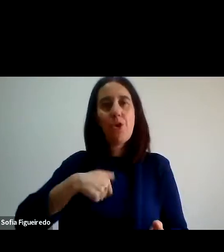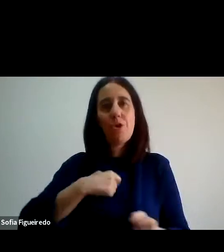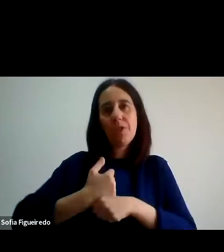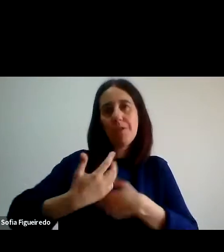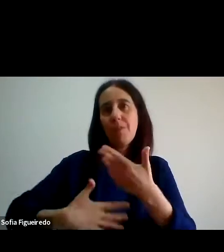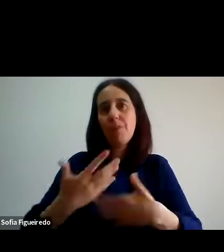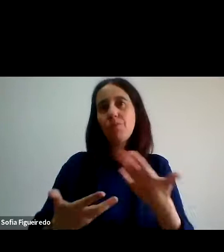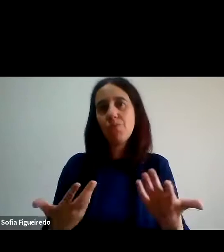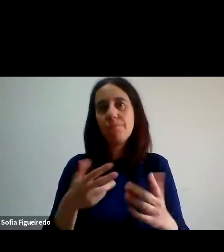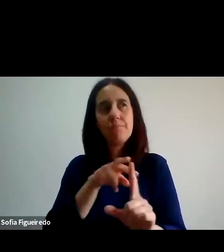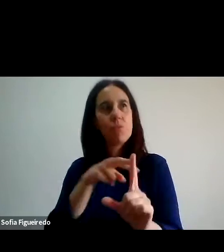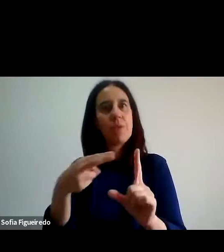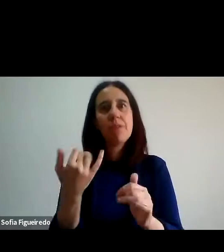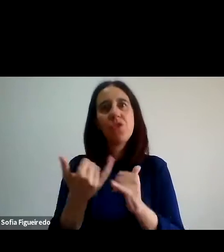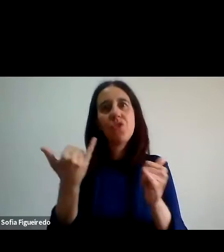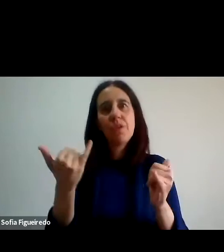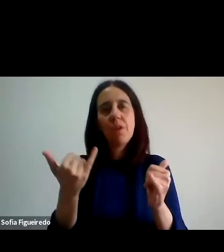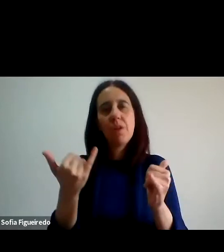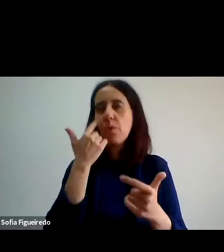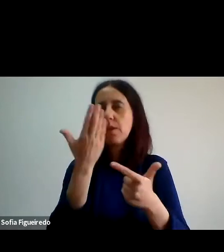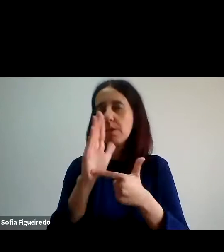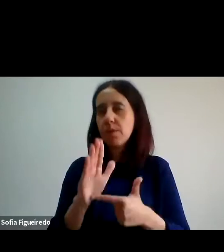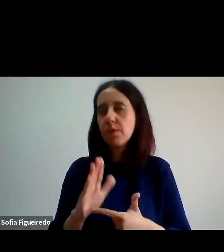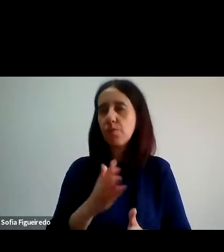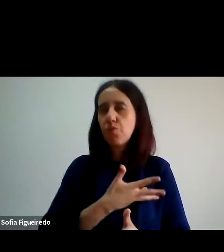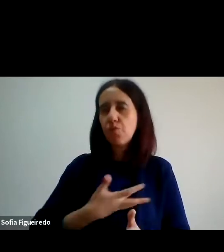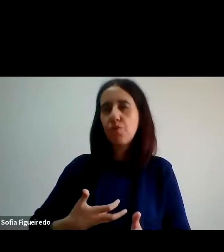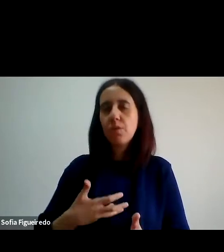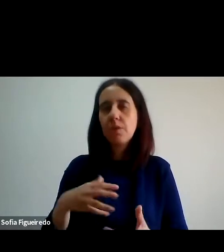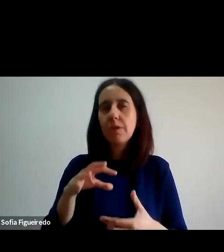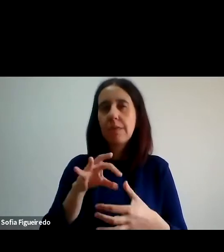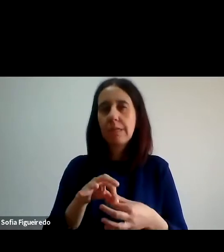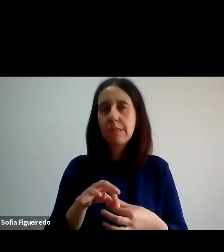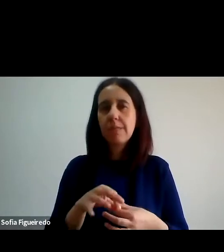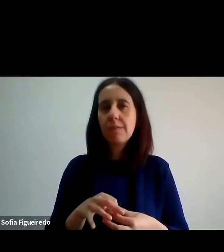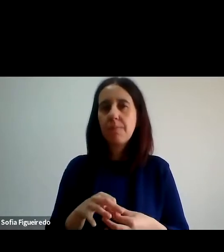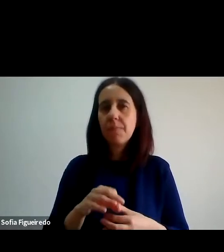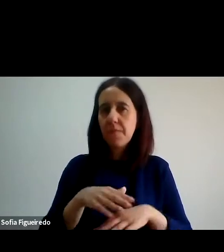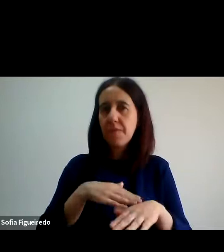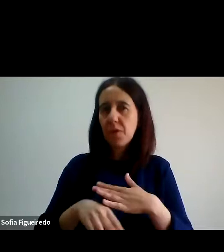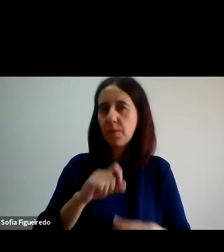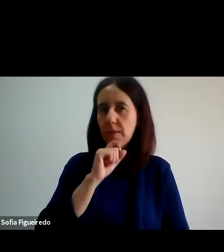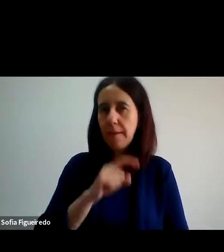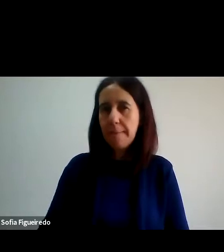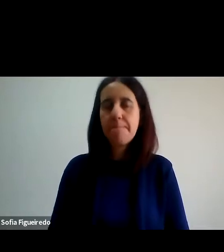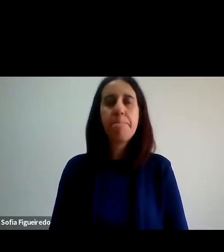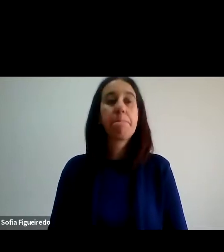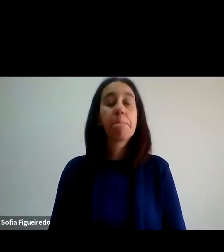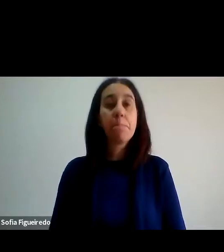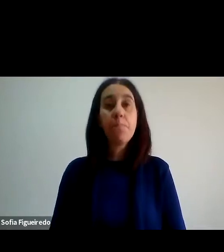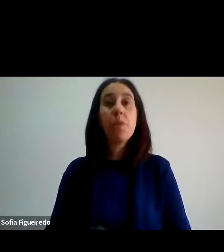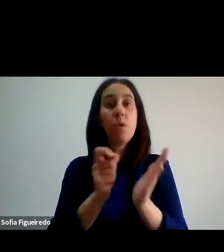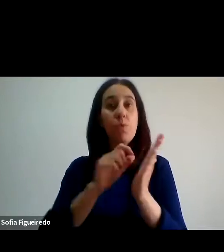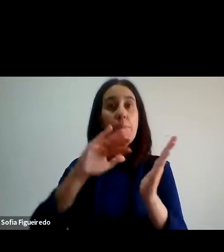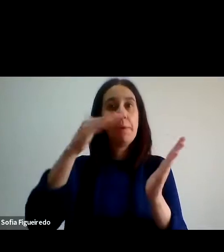trabalhamos toda a perspectiva do digital, e vou dar aqui alguns exemplos do que pode ser feito. Um dos primeiros pontos que eu gostava de